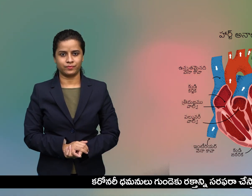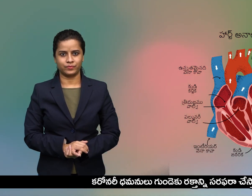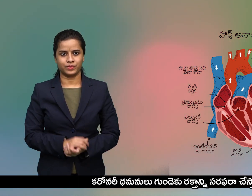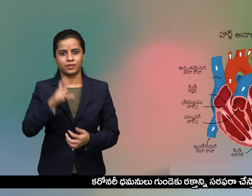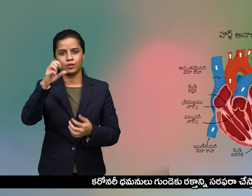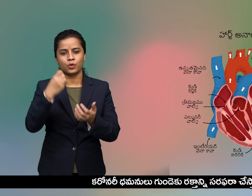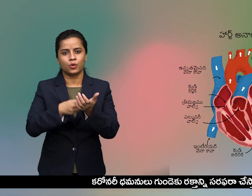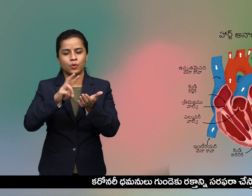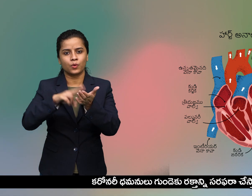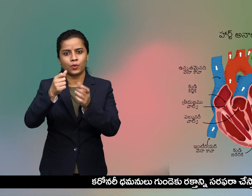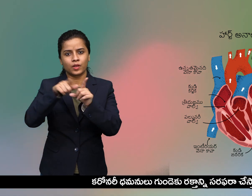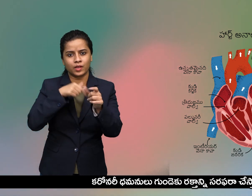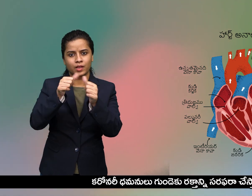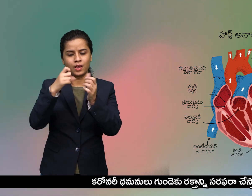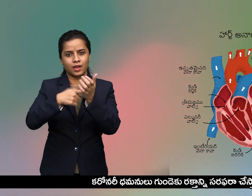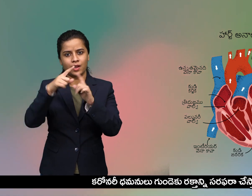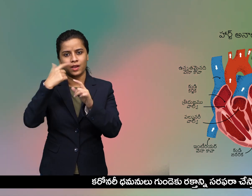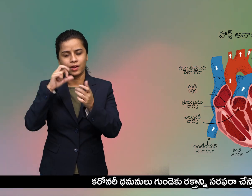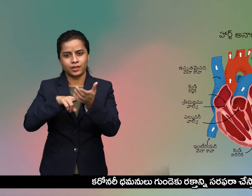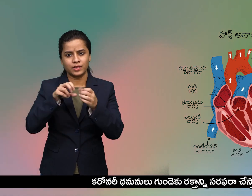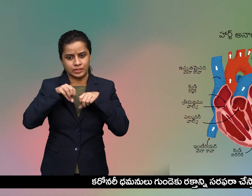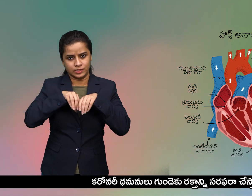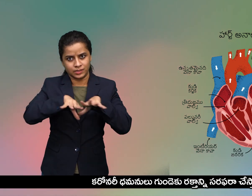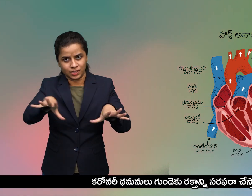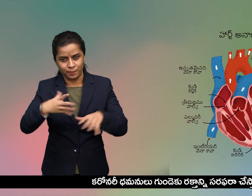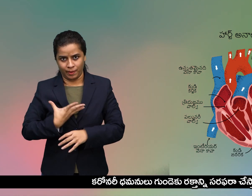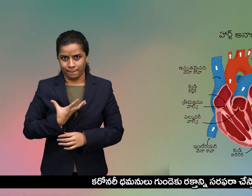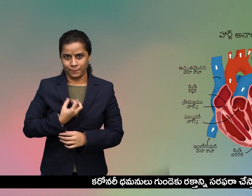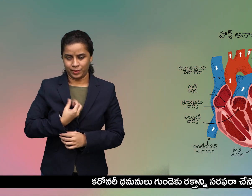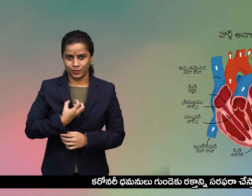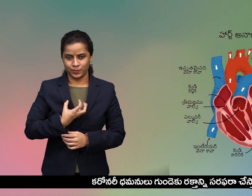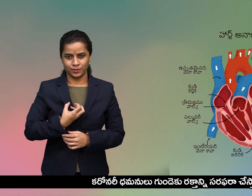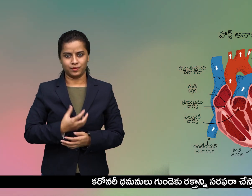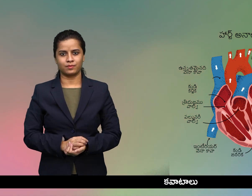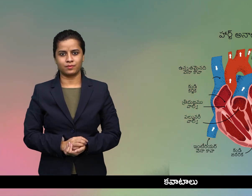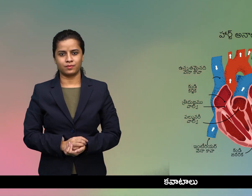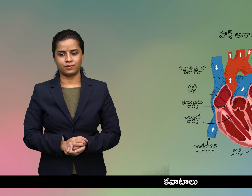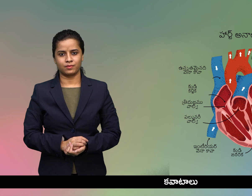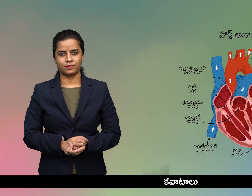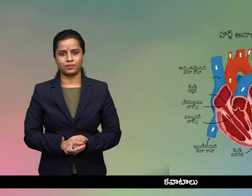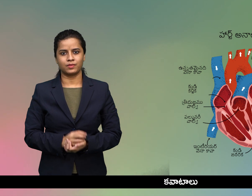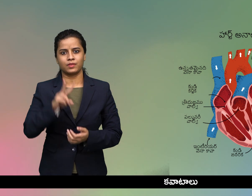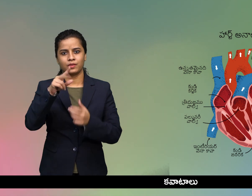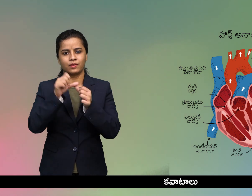కరోనరీ ధమనులు గుండెకు రక్తాన్ని సరఫరా చేస్తాయి. కవాటాలు